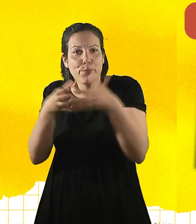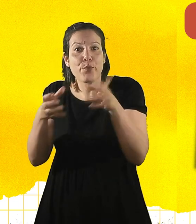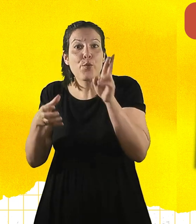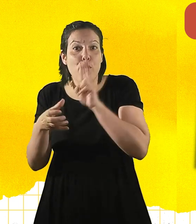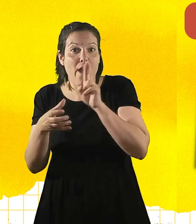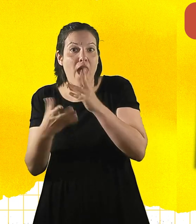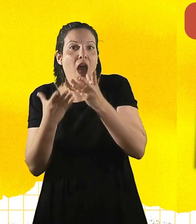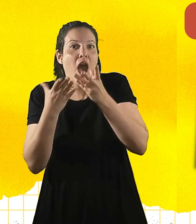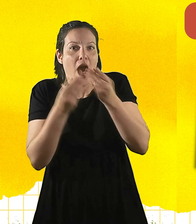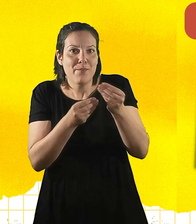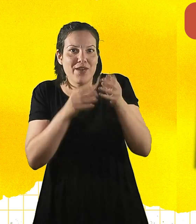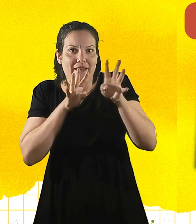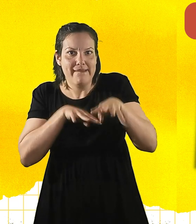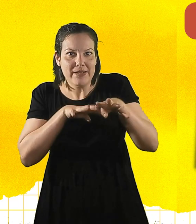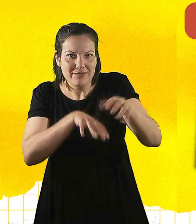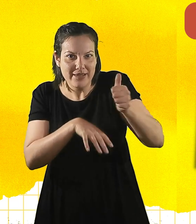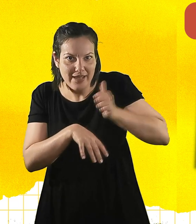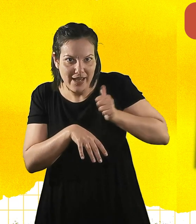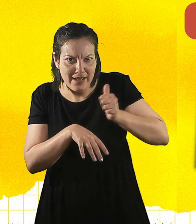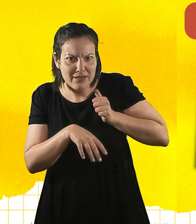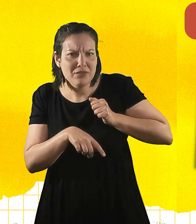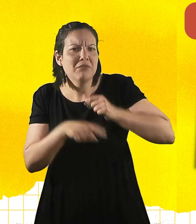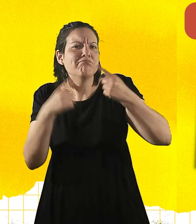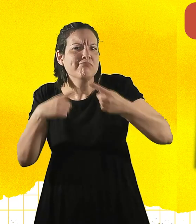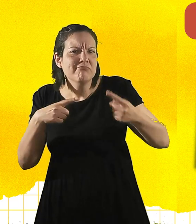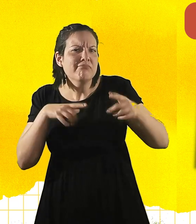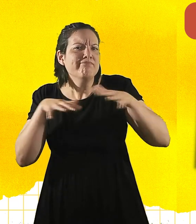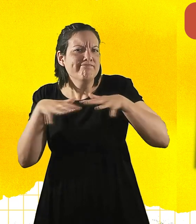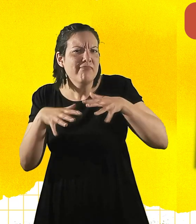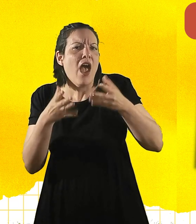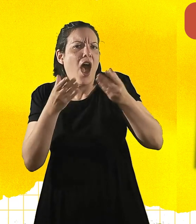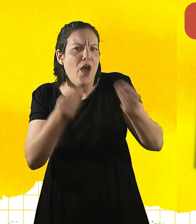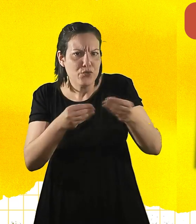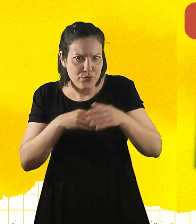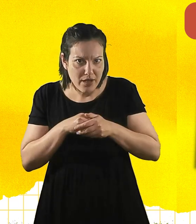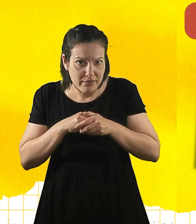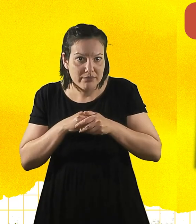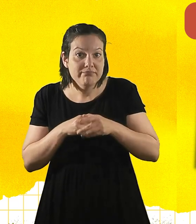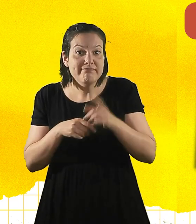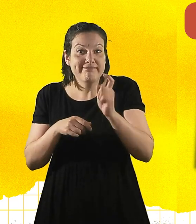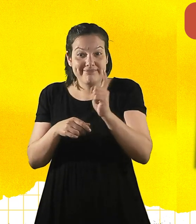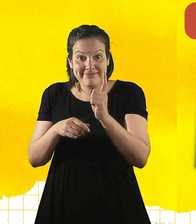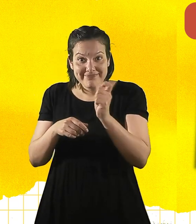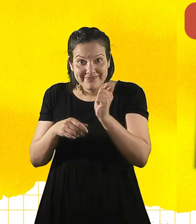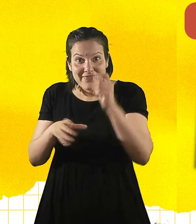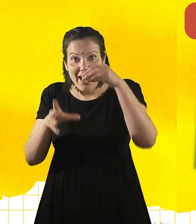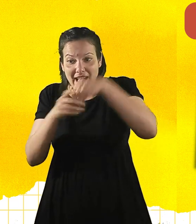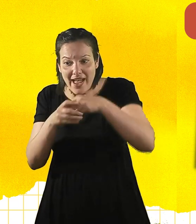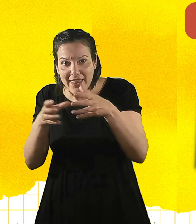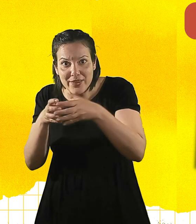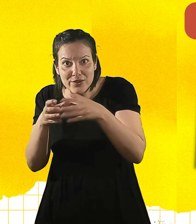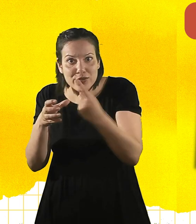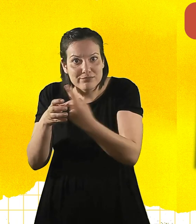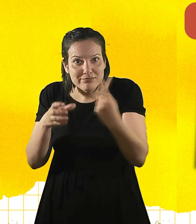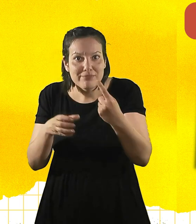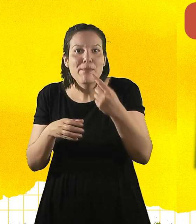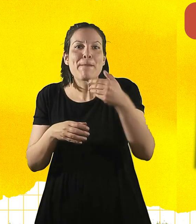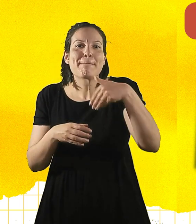y colaboraba en diversas tareas. Entre ellas se encontraba María Remedios del Valle, la única